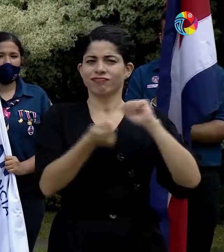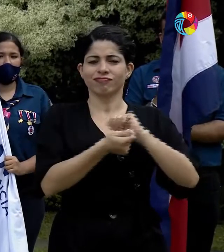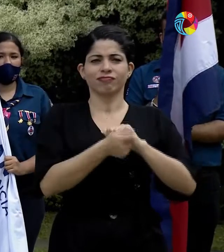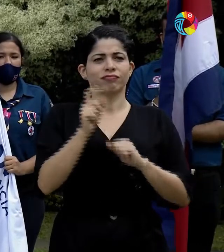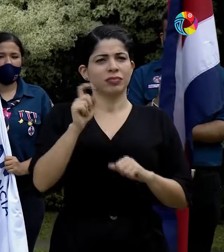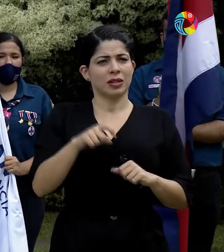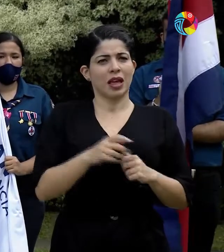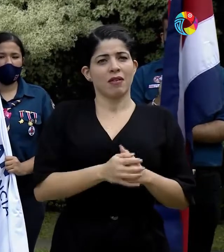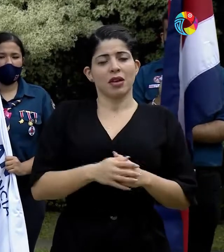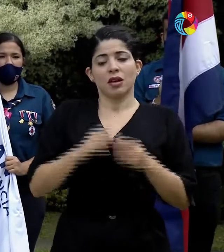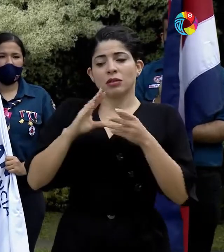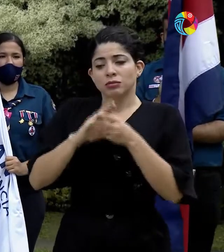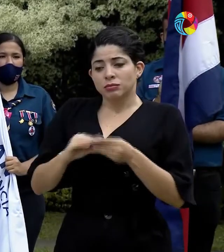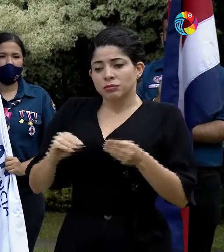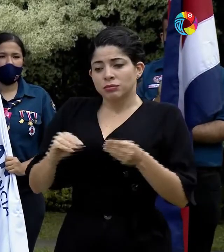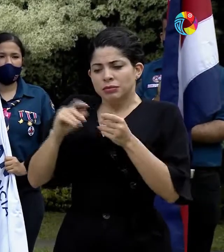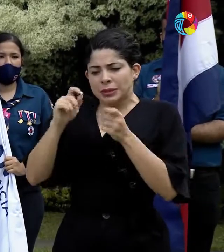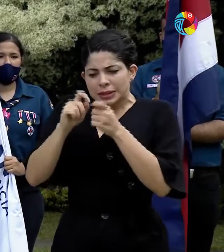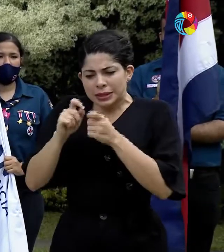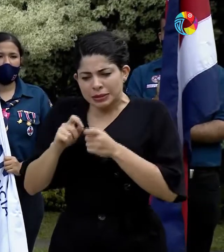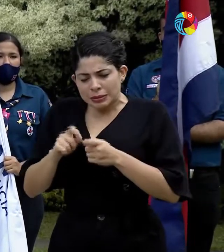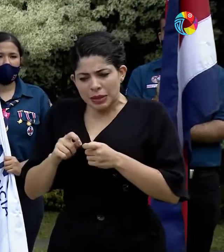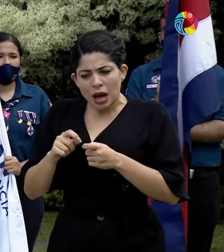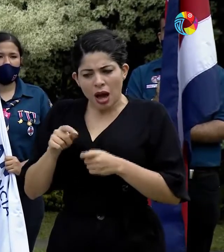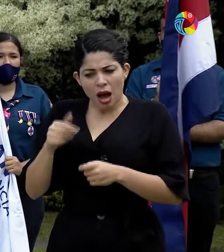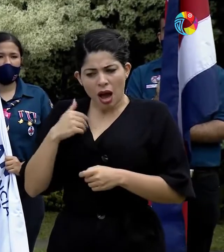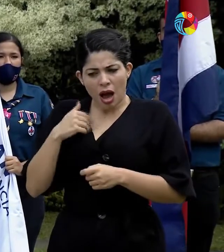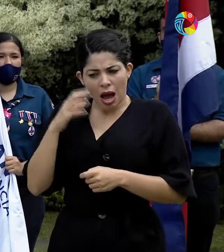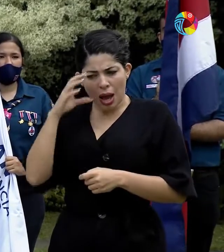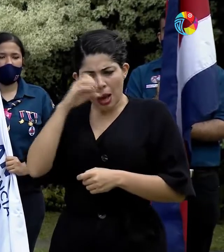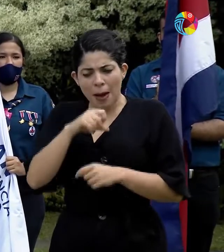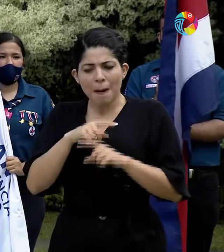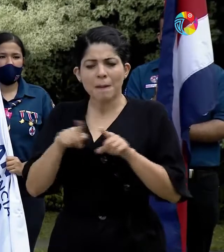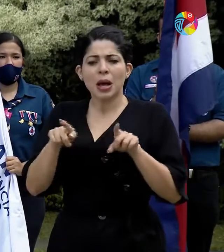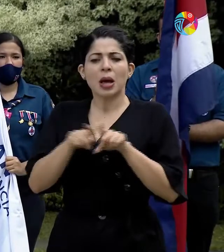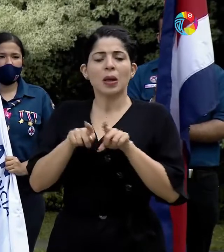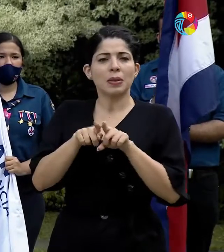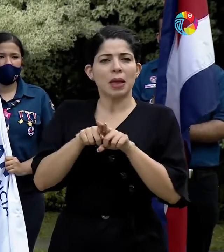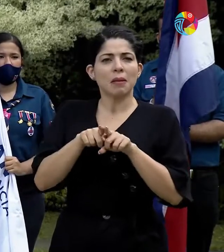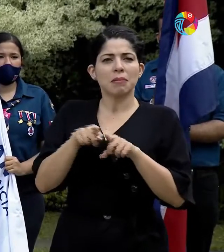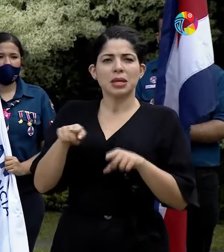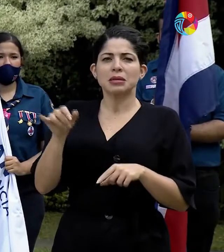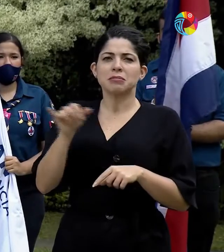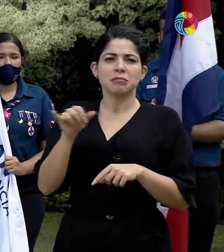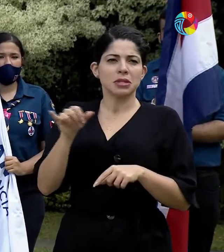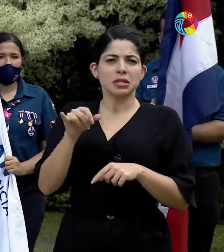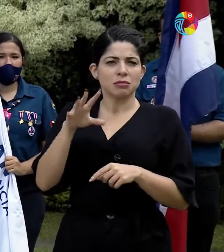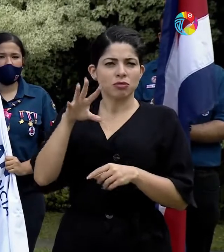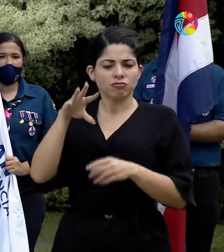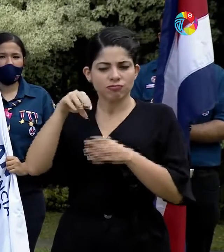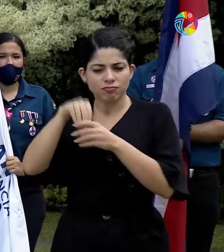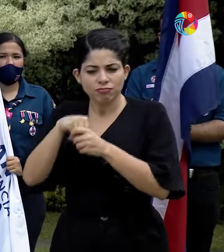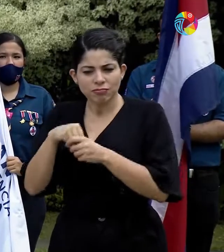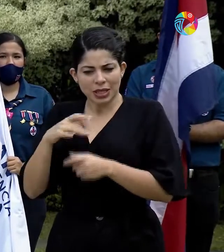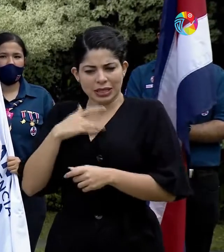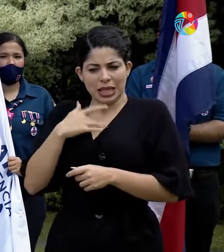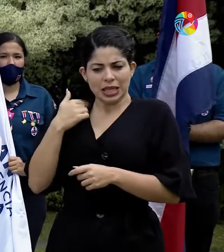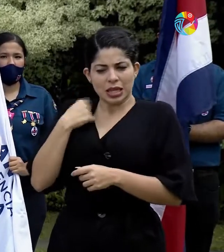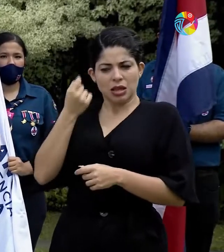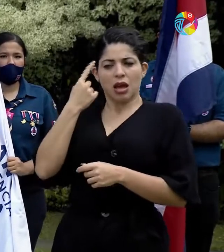Las narrativas con sus hitos reconocidos, pero también sus vacíos, tienen el mismo cariz. Determinan lo que pensamos y